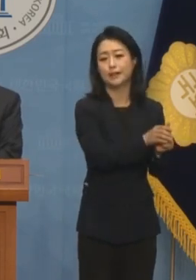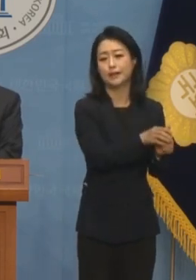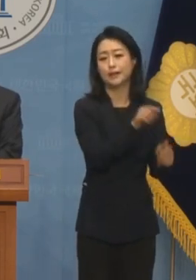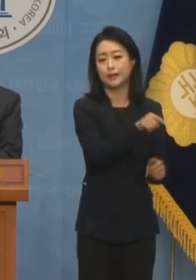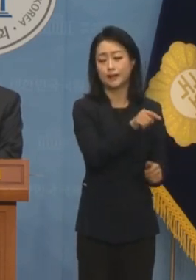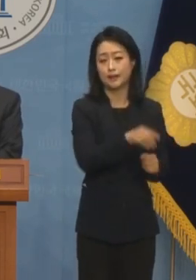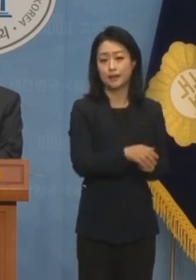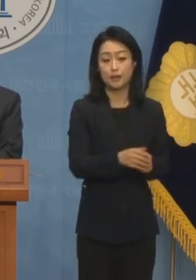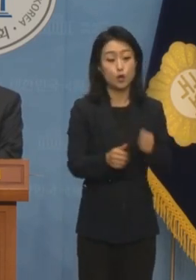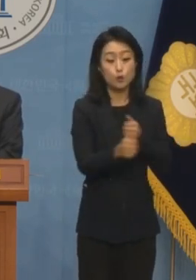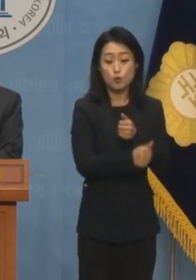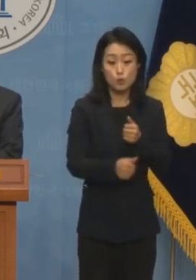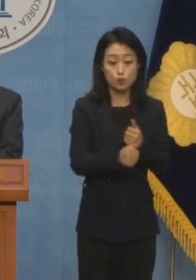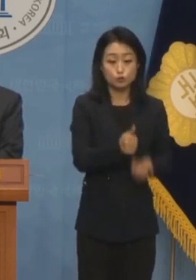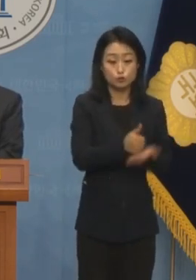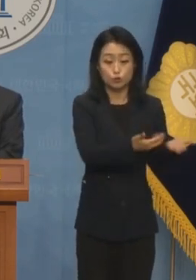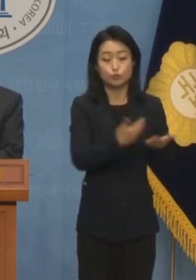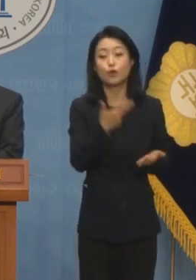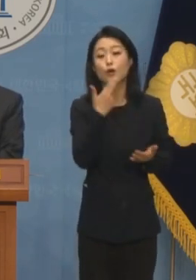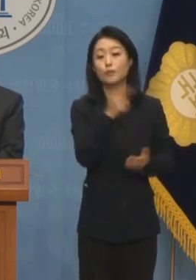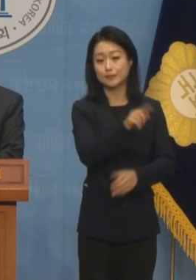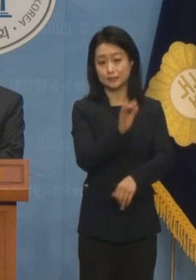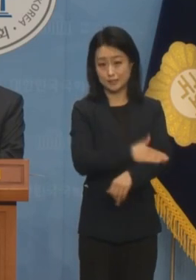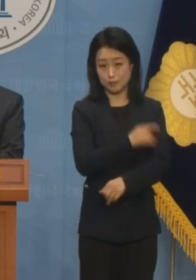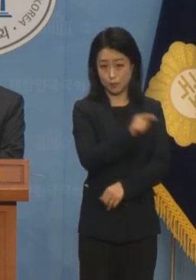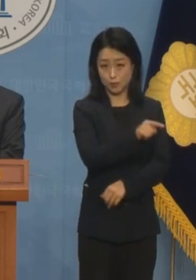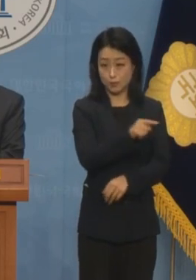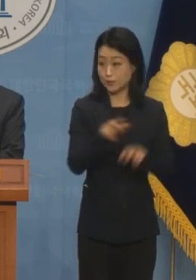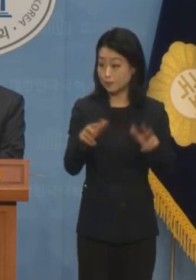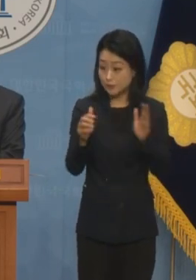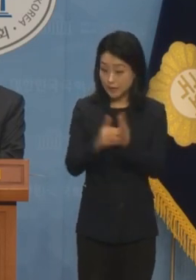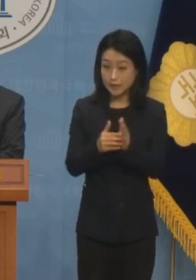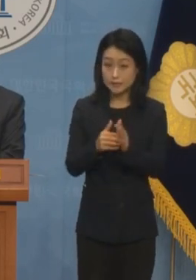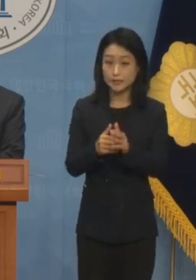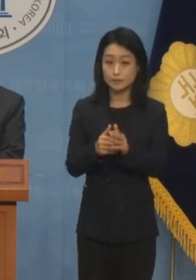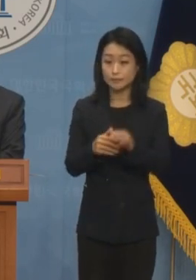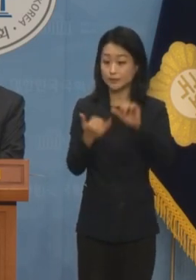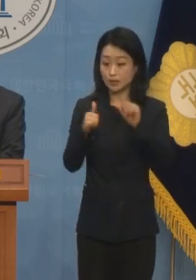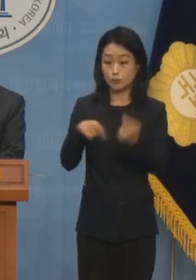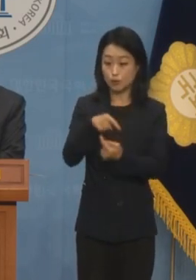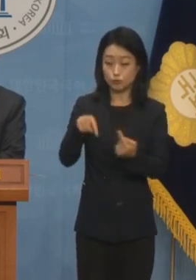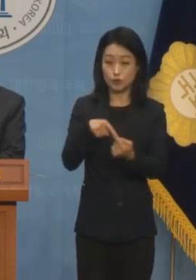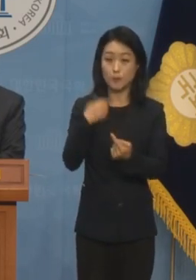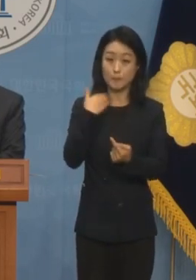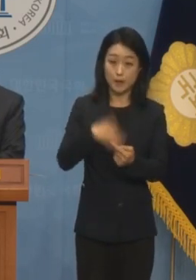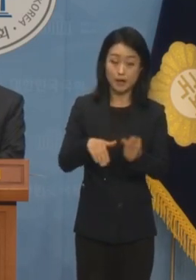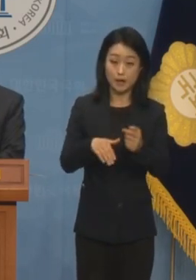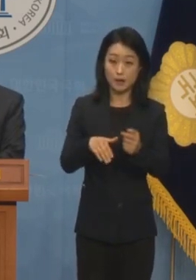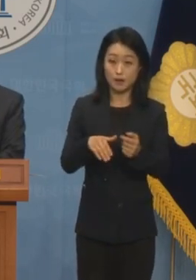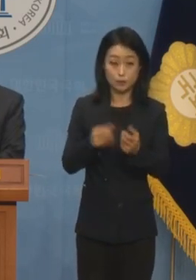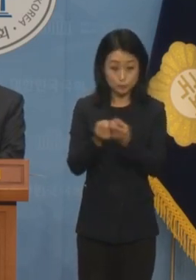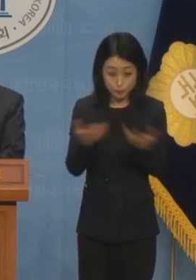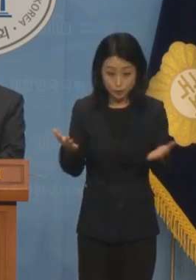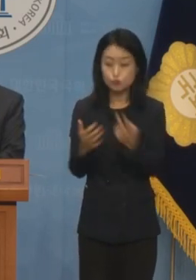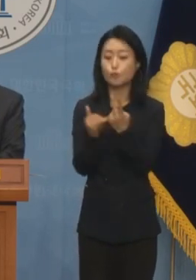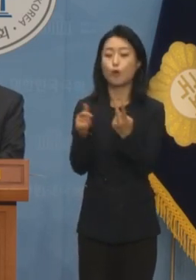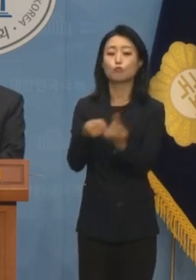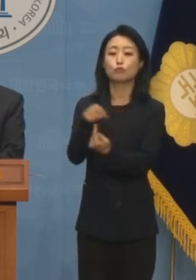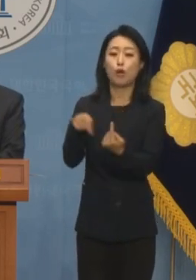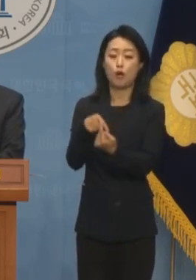지금까지 방통위원회법의 의사정수가 없이도 위원회가 잘 운영되어 온 것은